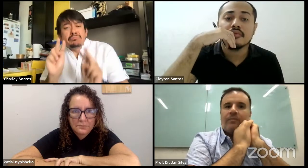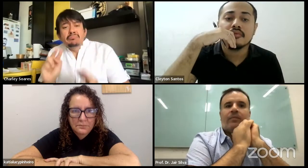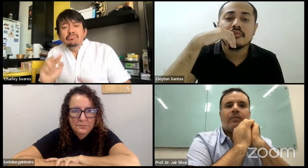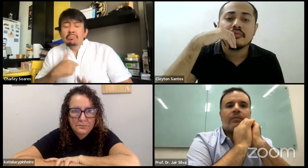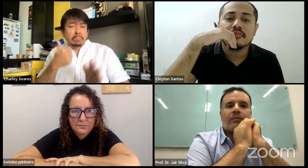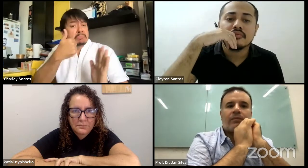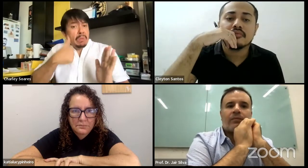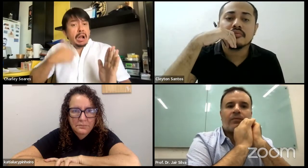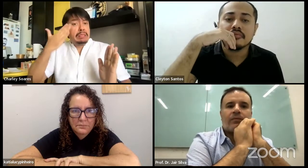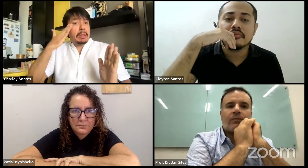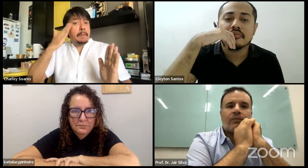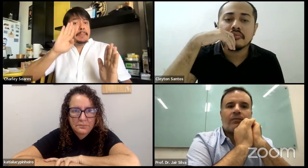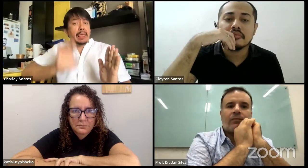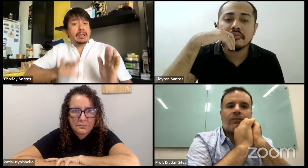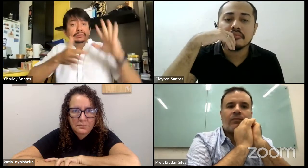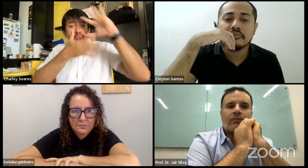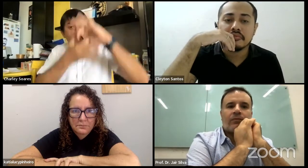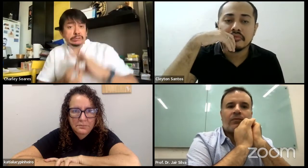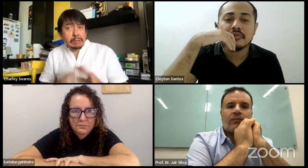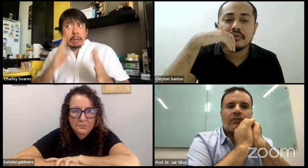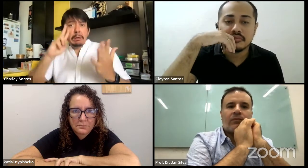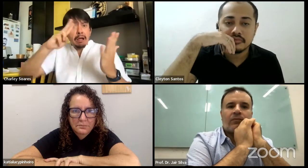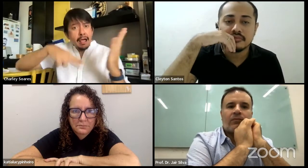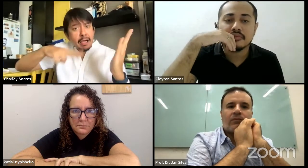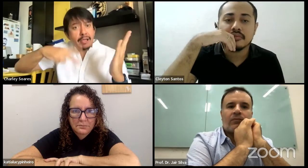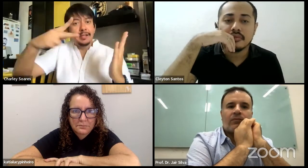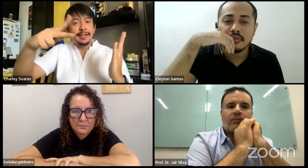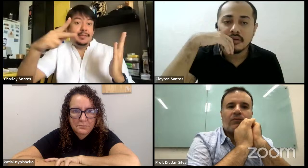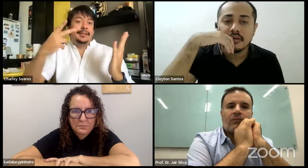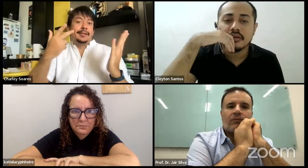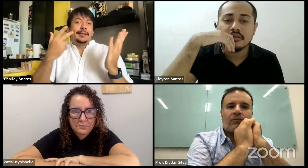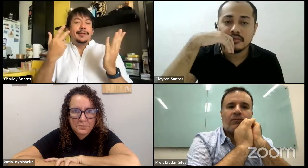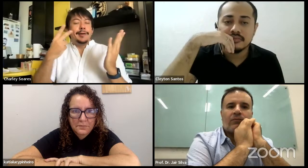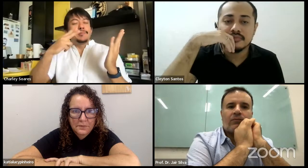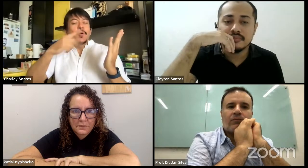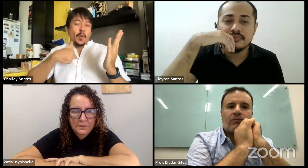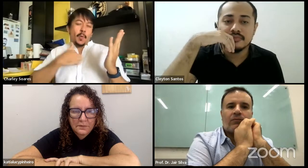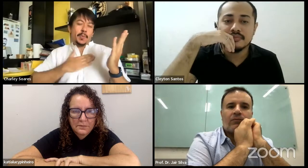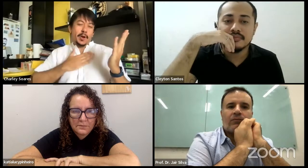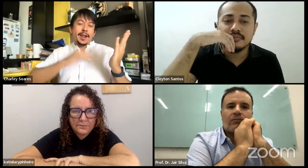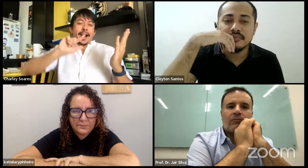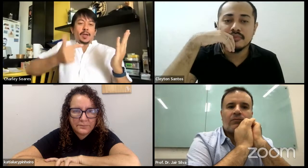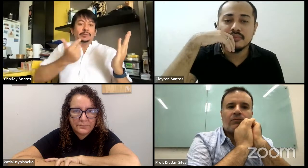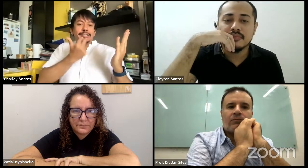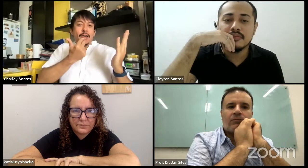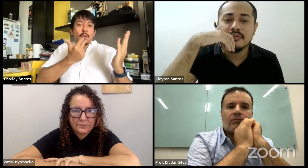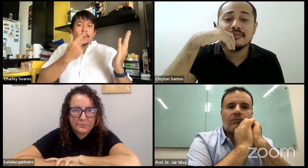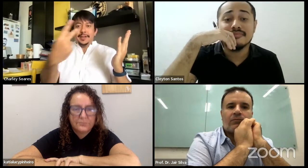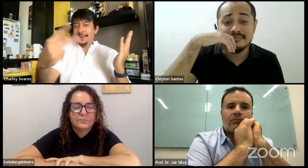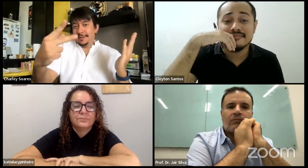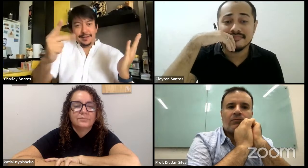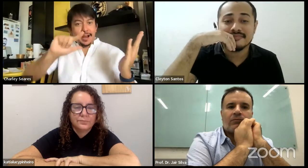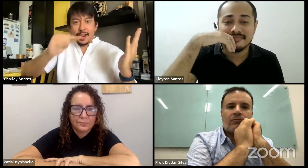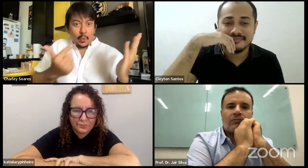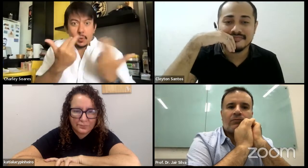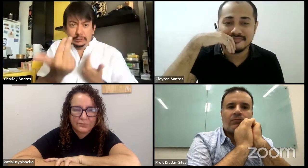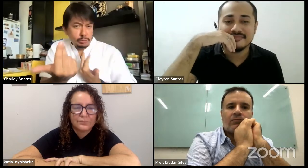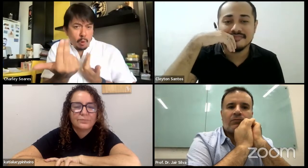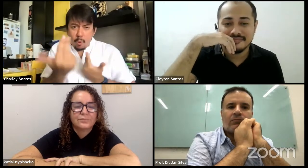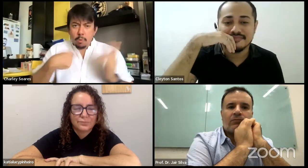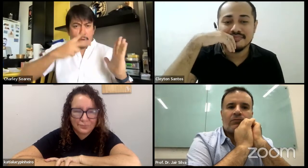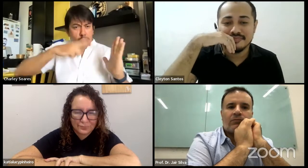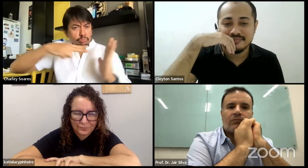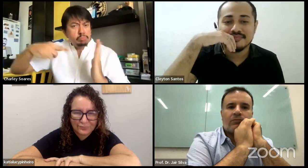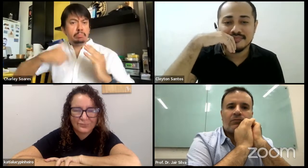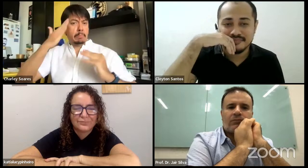algumas revisões, né, a questão ortográfica. Algumas coisas. Eu entendi muito bem o que você quis dizer na sua dissertação, mas